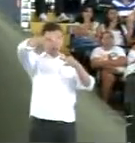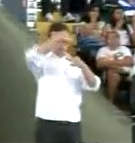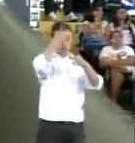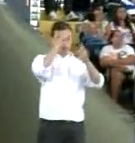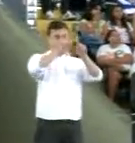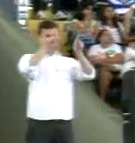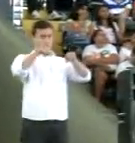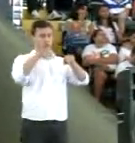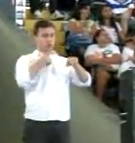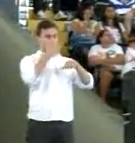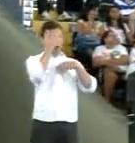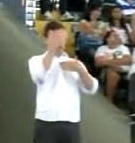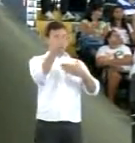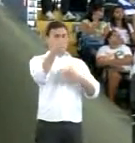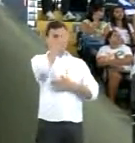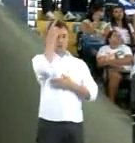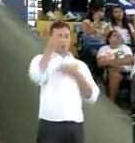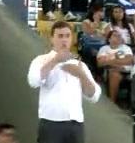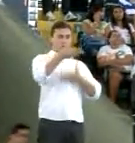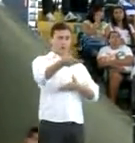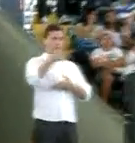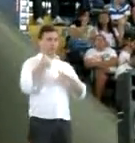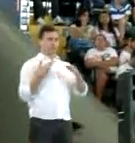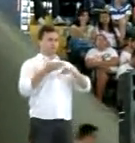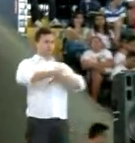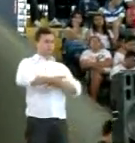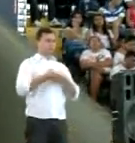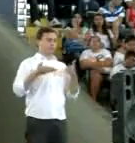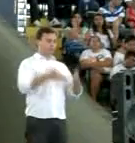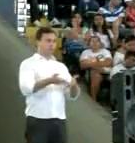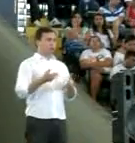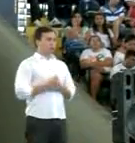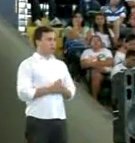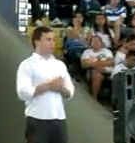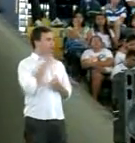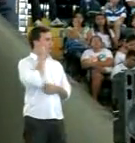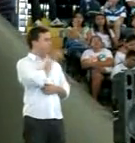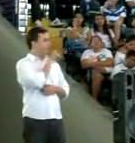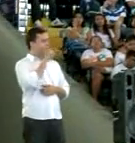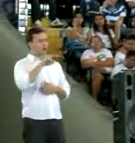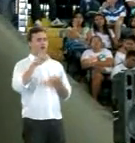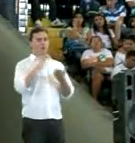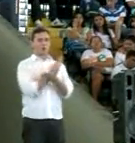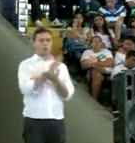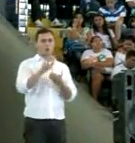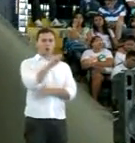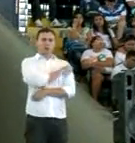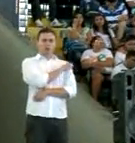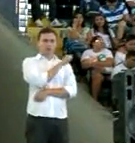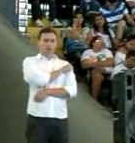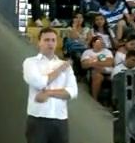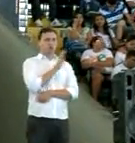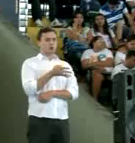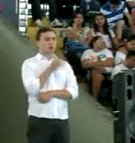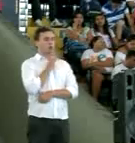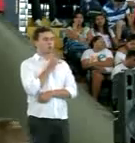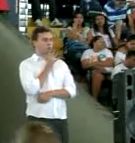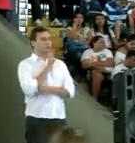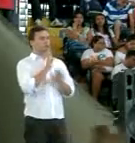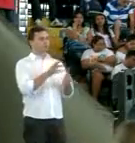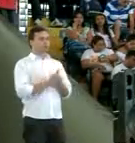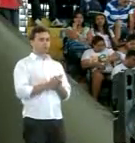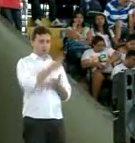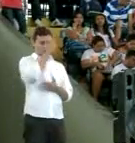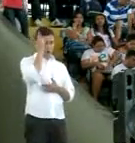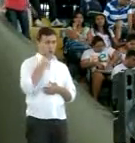Academia do Enem para me fazer aqui presente. Já tem alguns alunos que eu tive o prazer de reencontrar, fico bastante feliz. E para quem não me